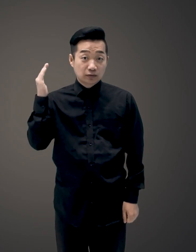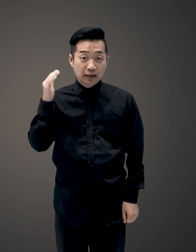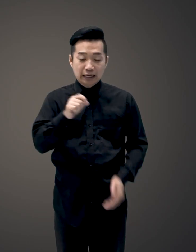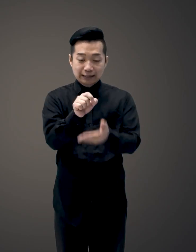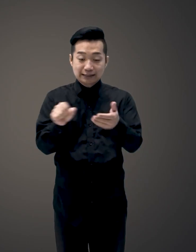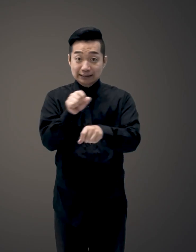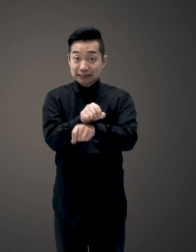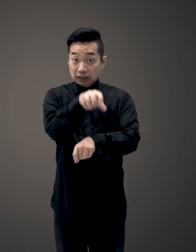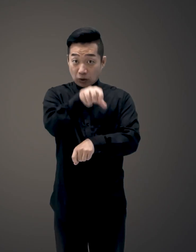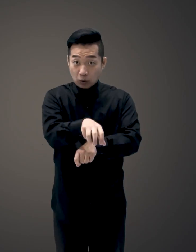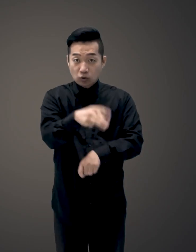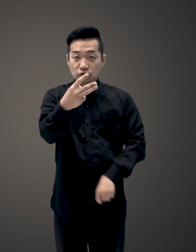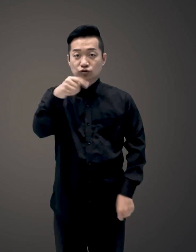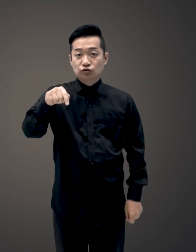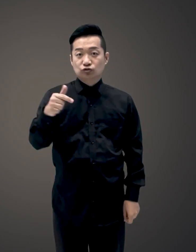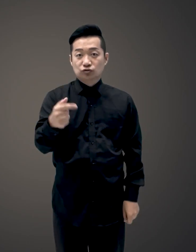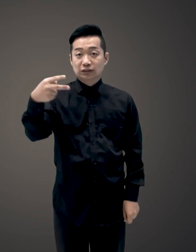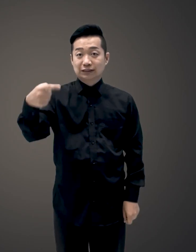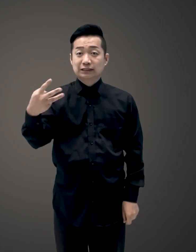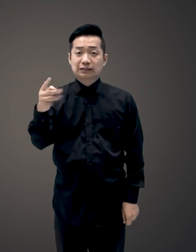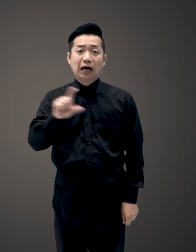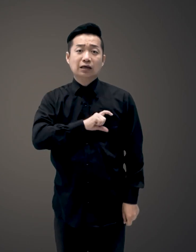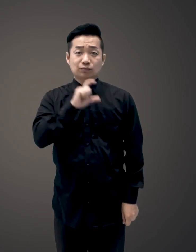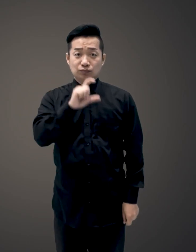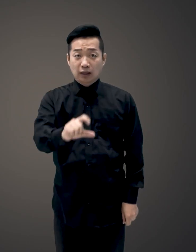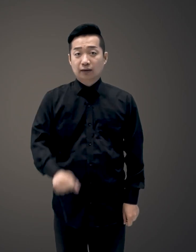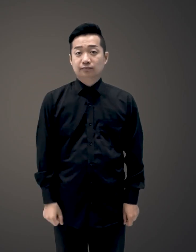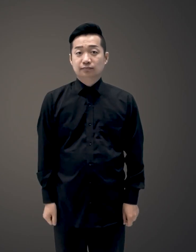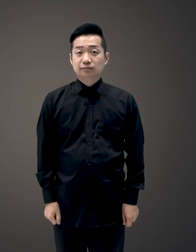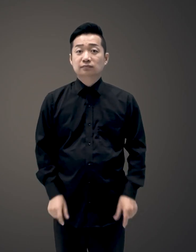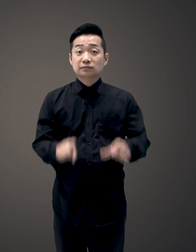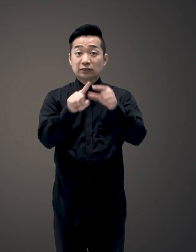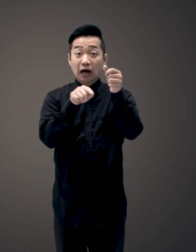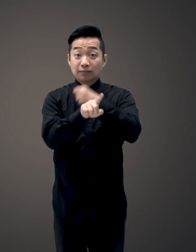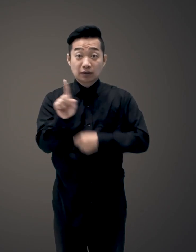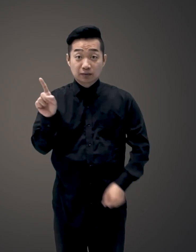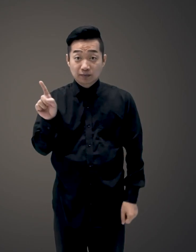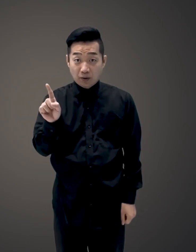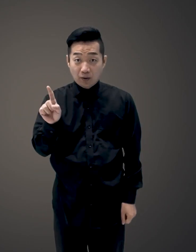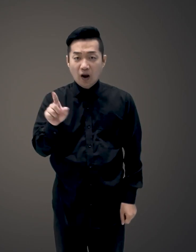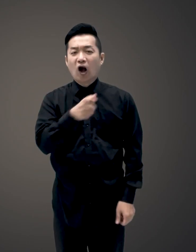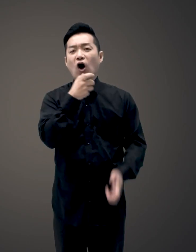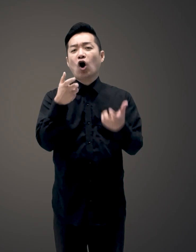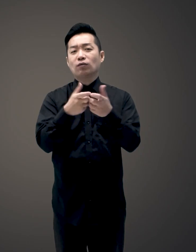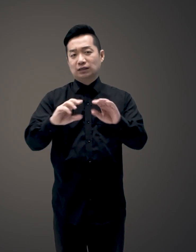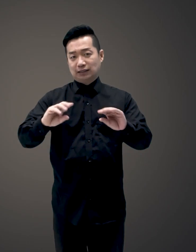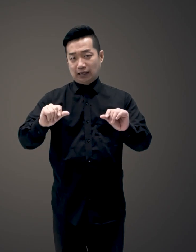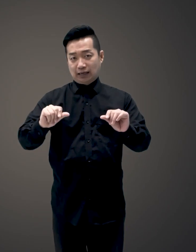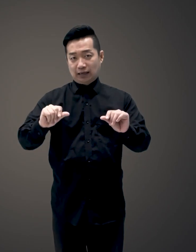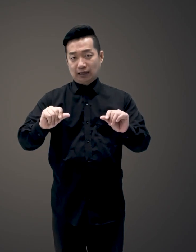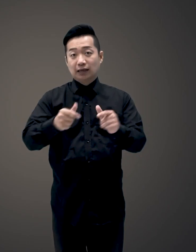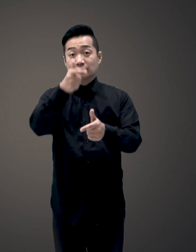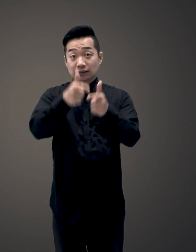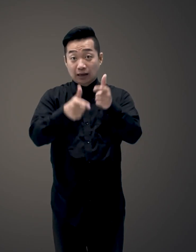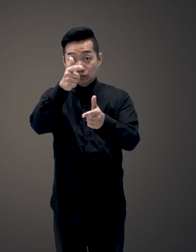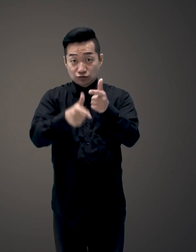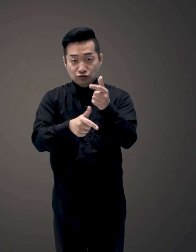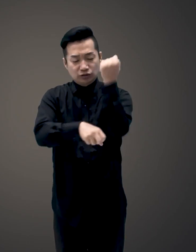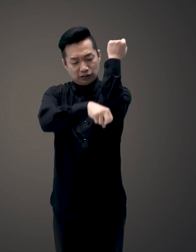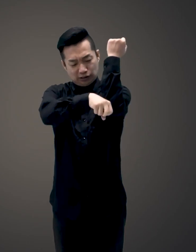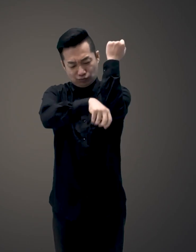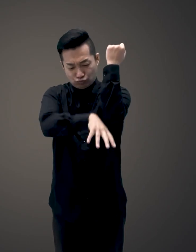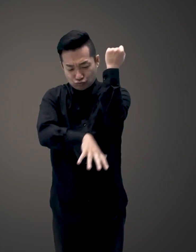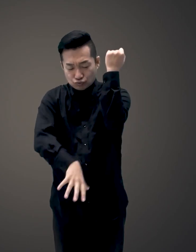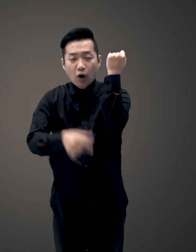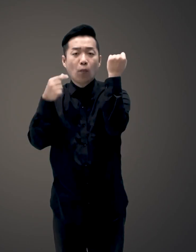요즘에 제 작업실을 툰두라라고 부르고 있는데요. 툰두라라는 뜻은 얼어붙은 땅, 그러니까 나무가